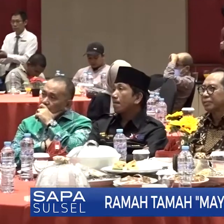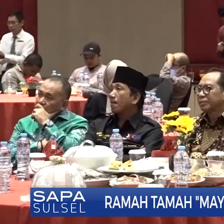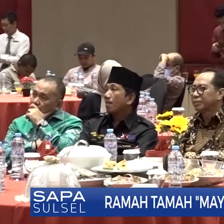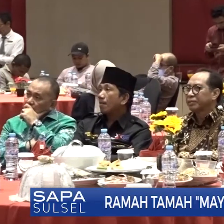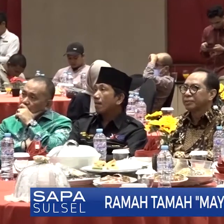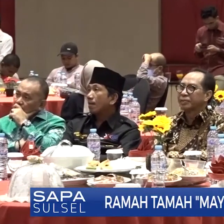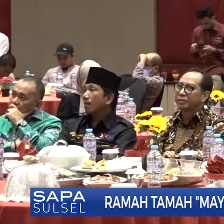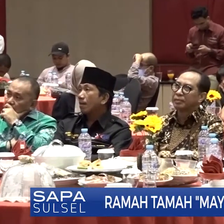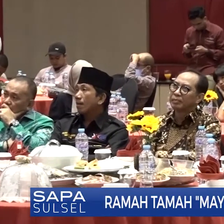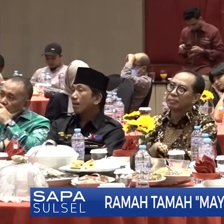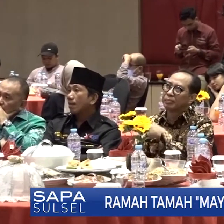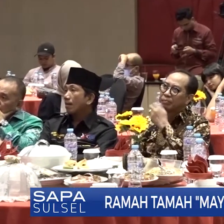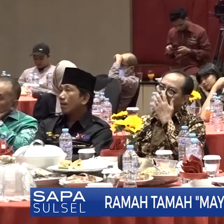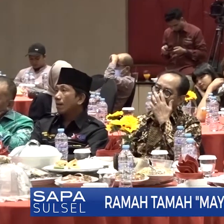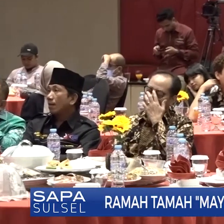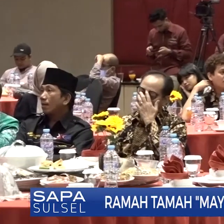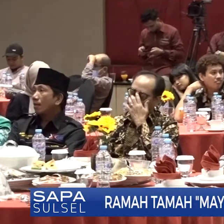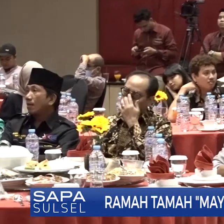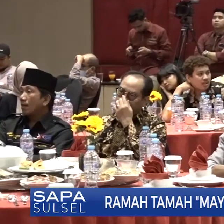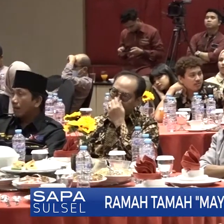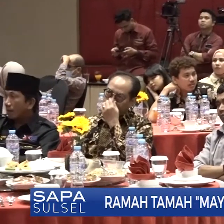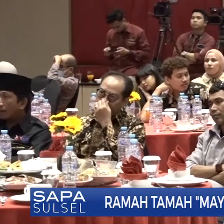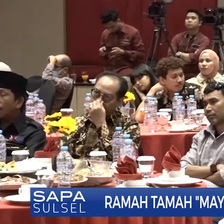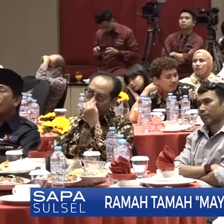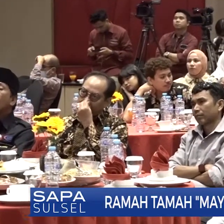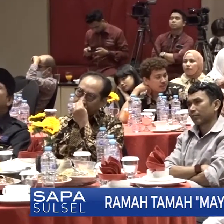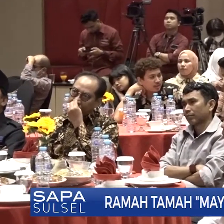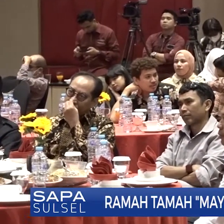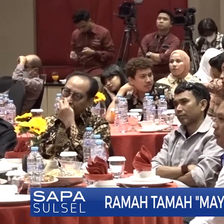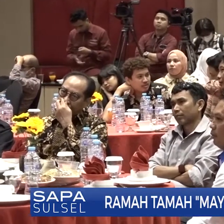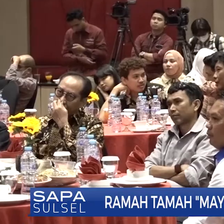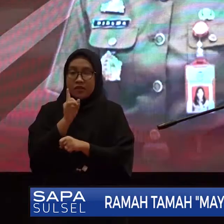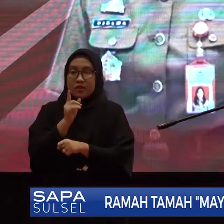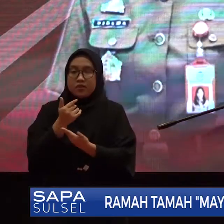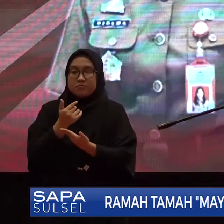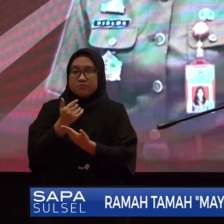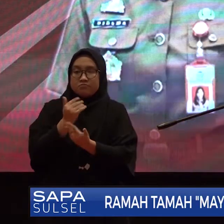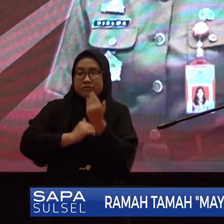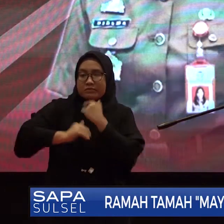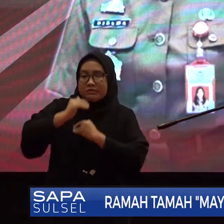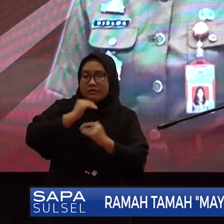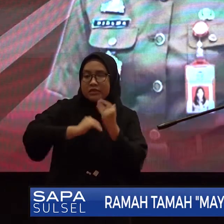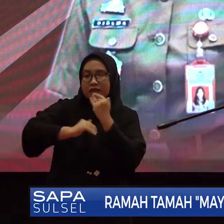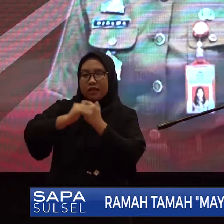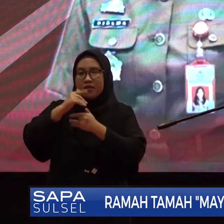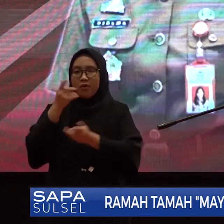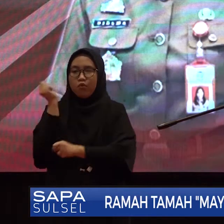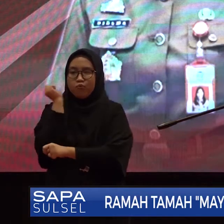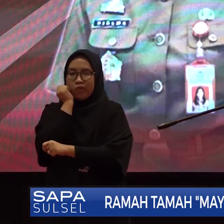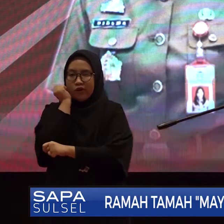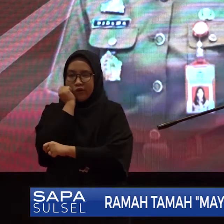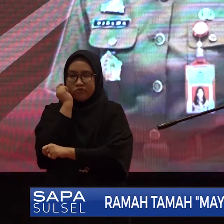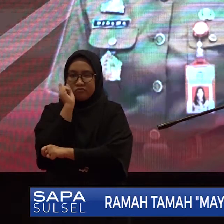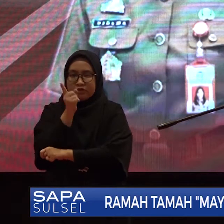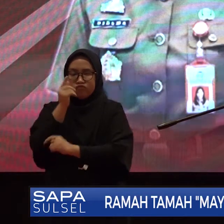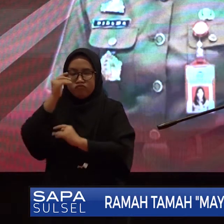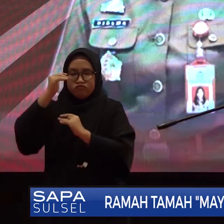dikarenakan dampak dari pandemi covid-19 sehingga kat pengangguran terbuka sempat